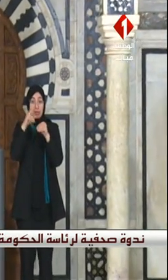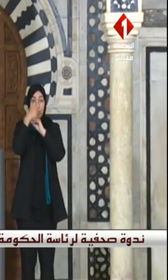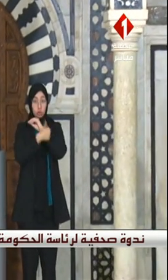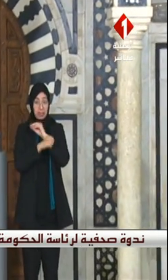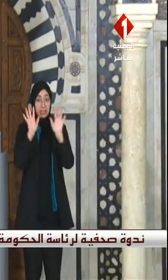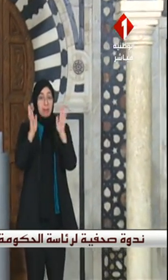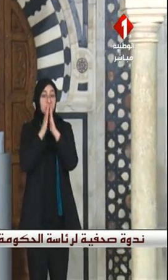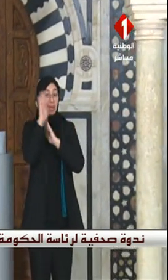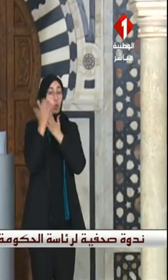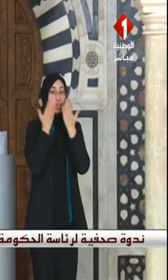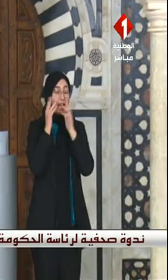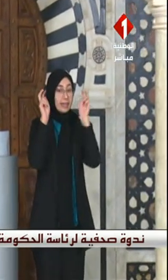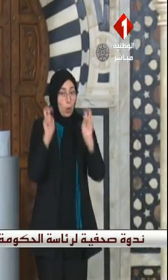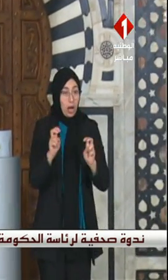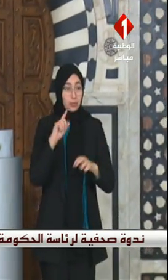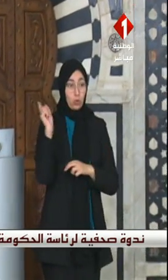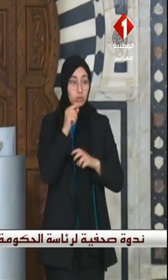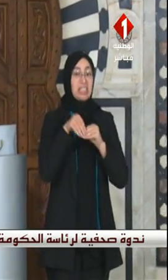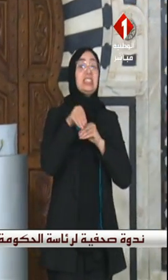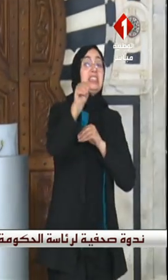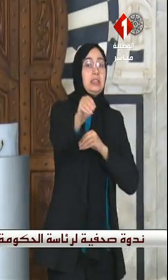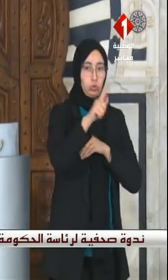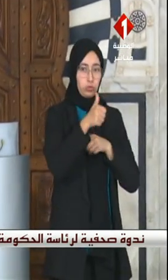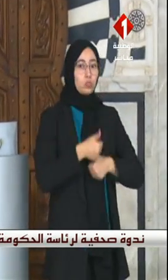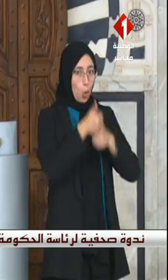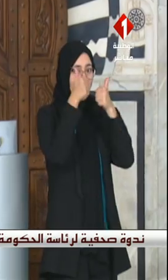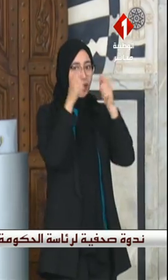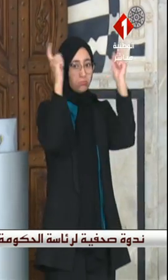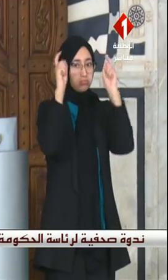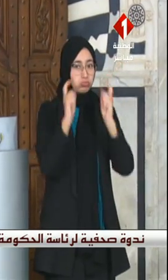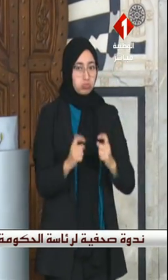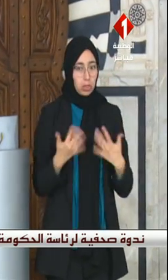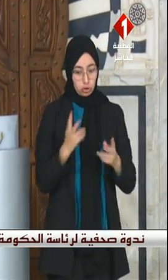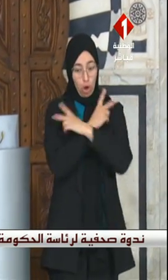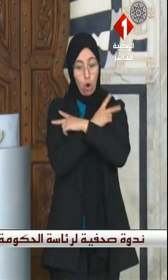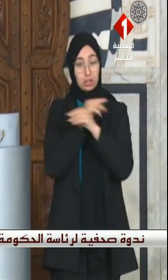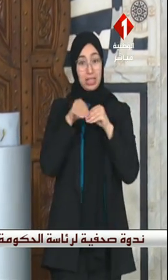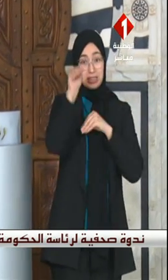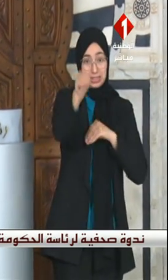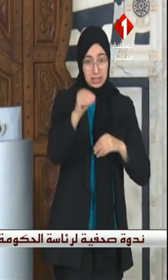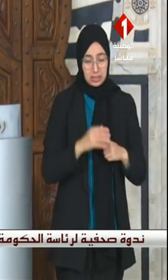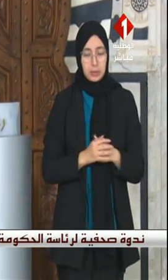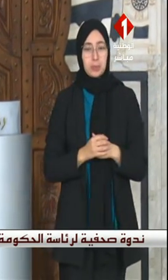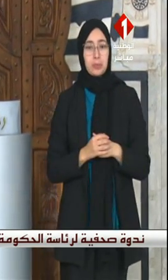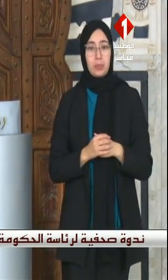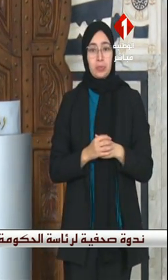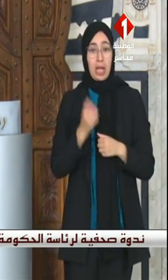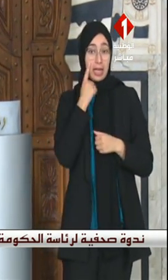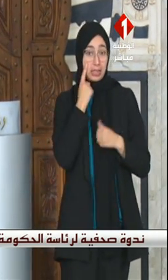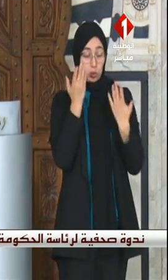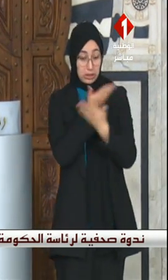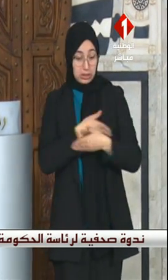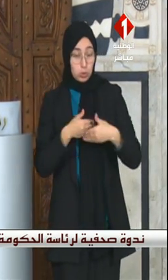يعني في نفس النمط ربما، وبالتالي التمديد في العطله هذه؟ شكرا. بالنسبه لنا احنا قاعدين